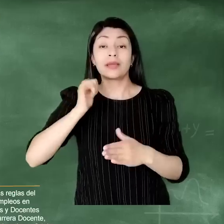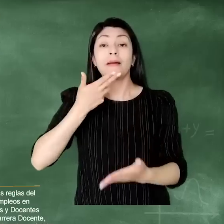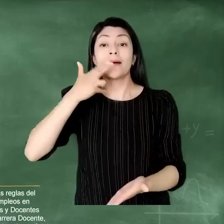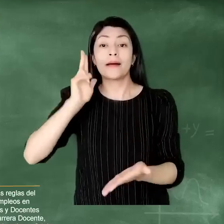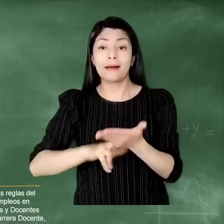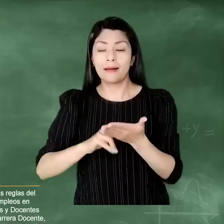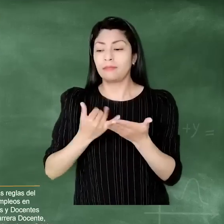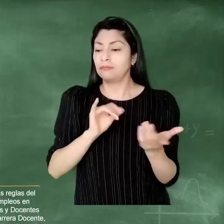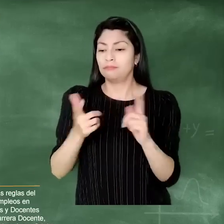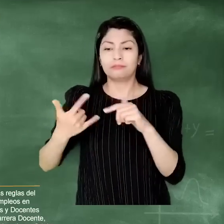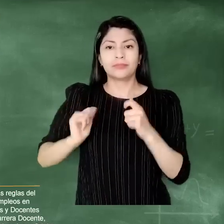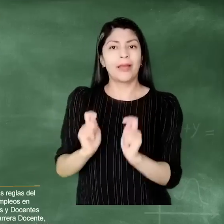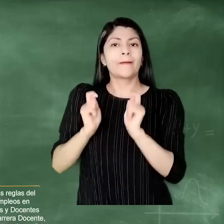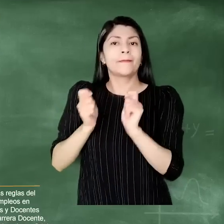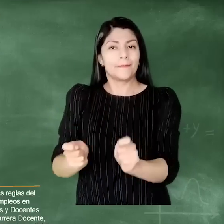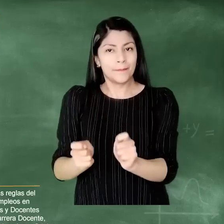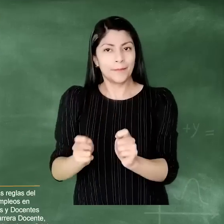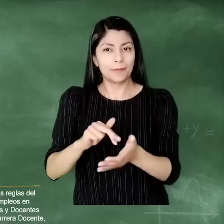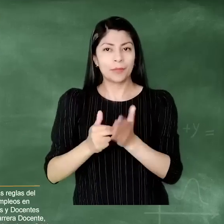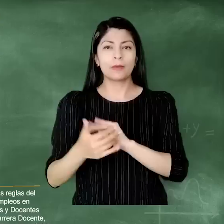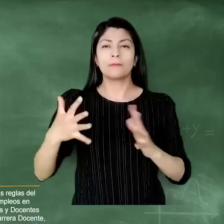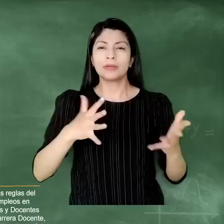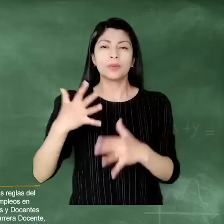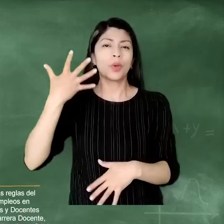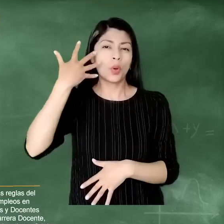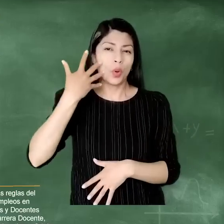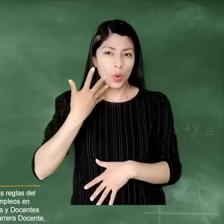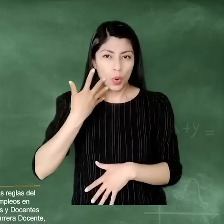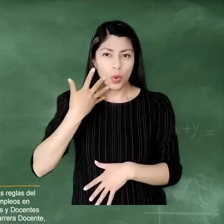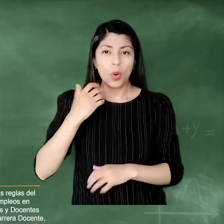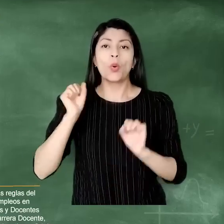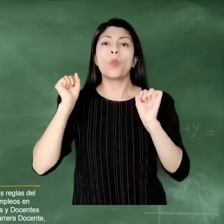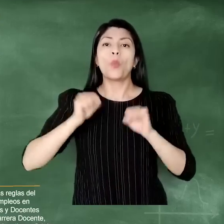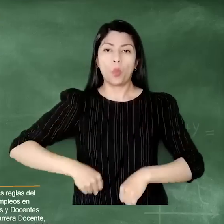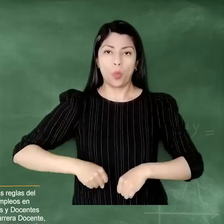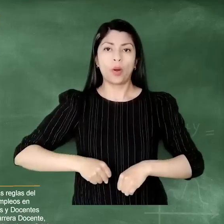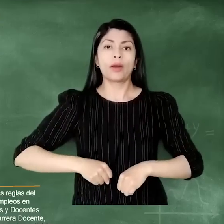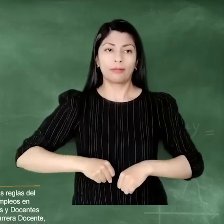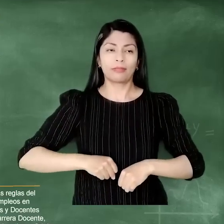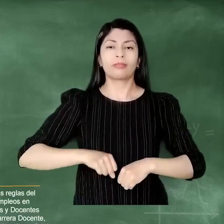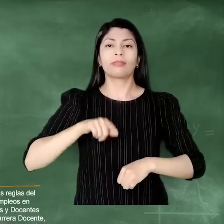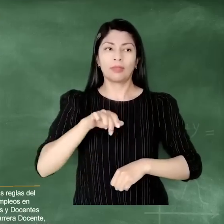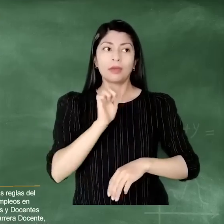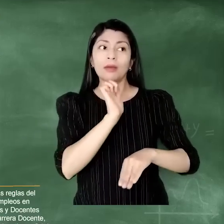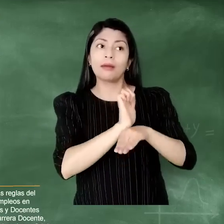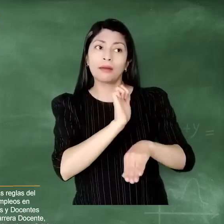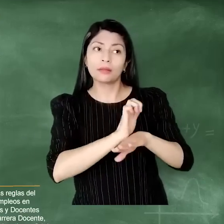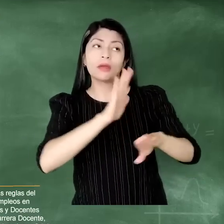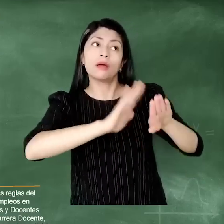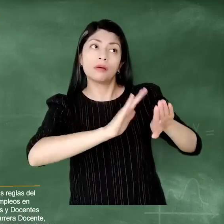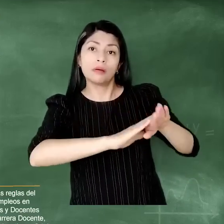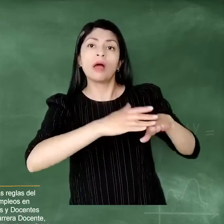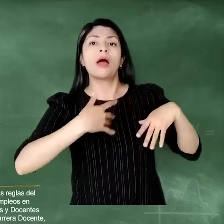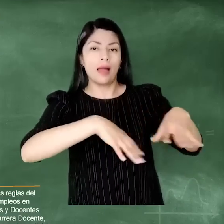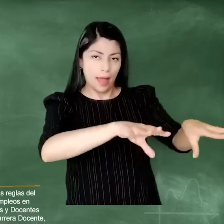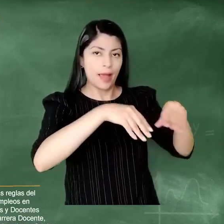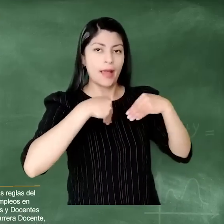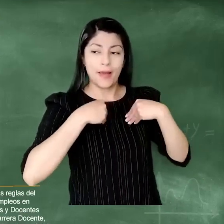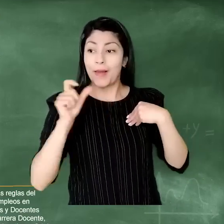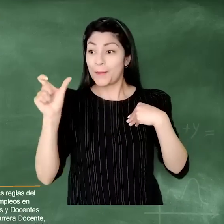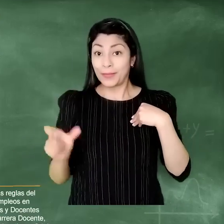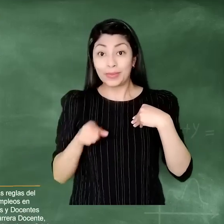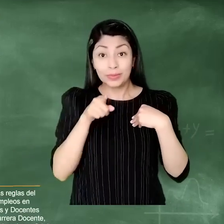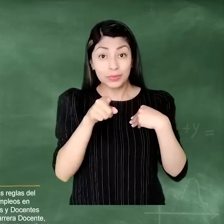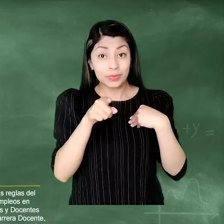el nombramiento, el designado dispone de un término improrrogable de 5 días hábiles para comunicar a la entidad territorial